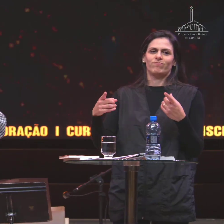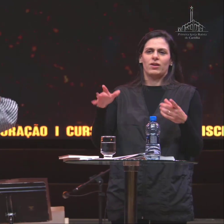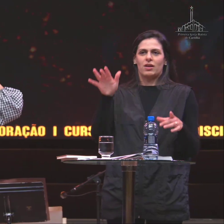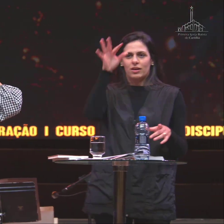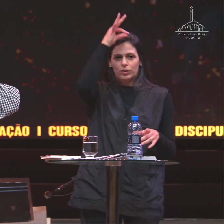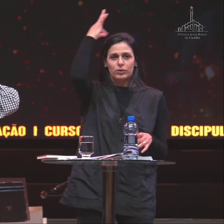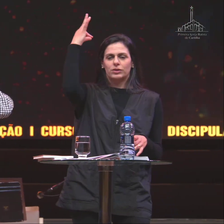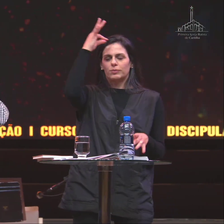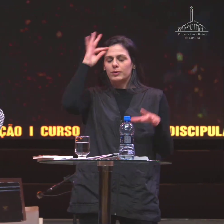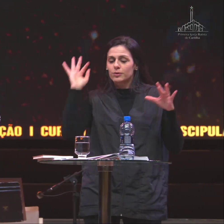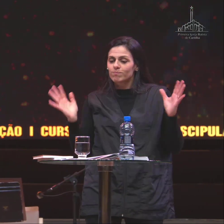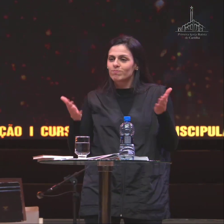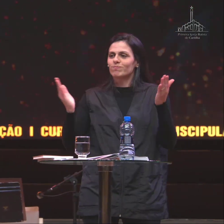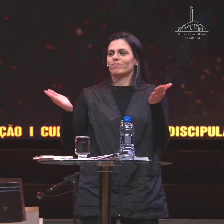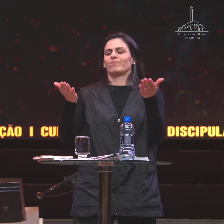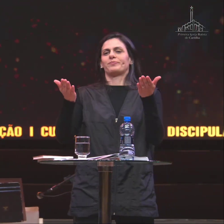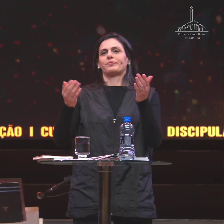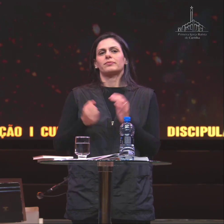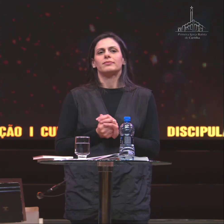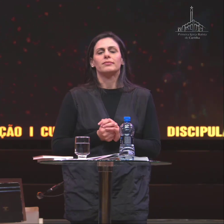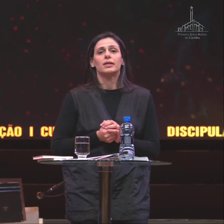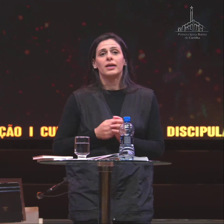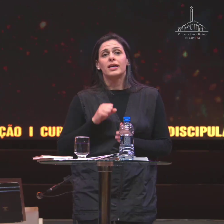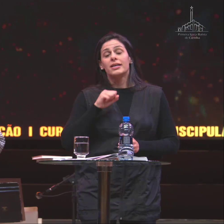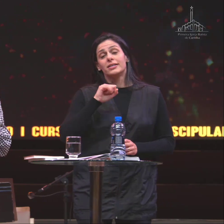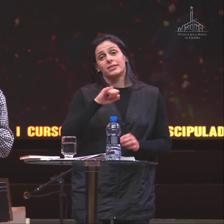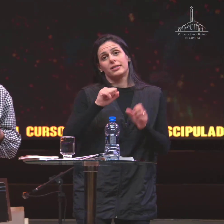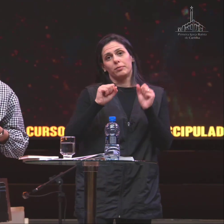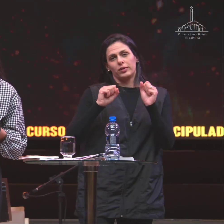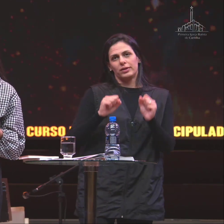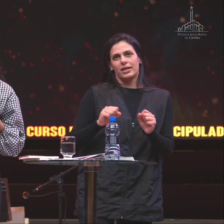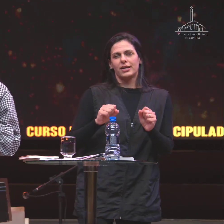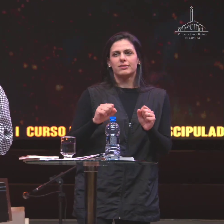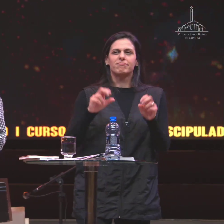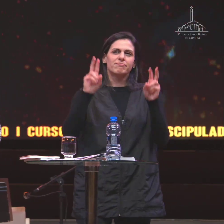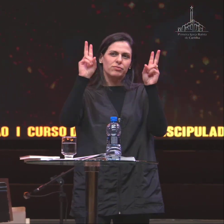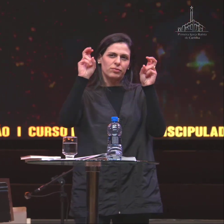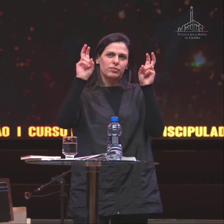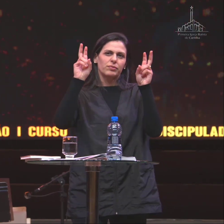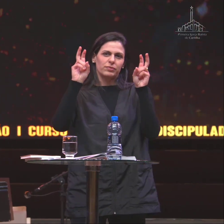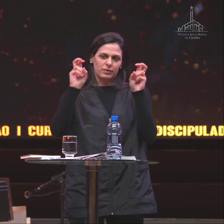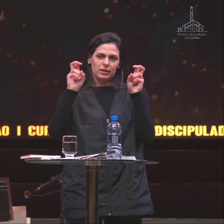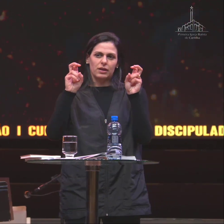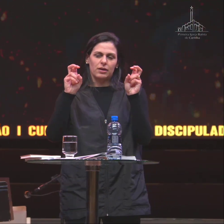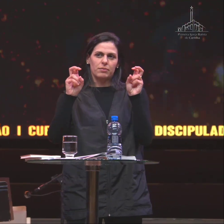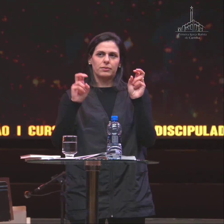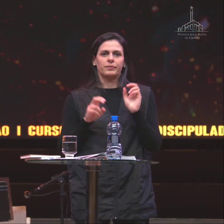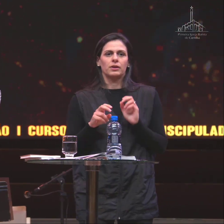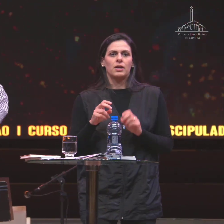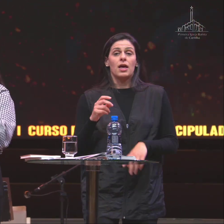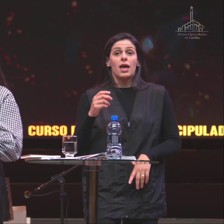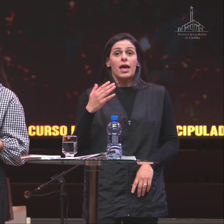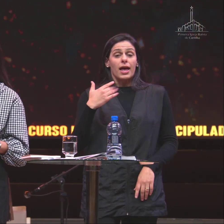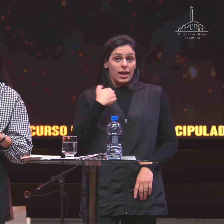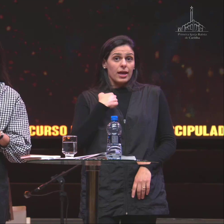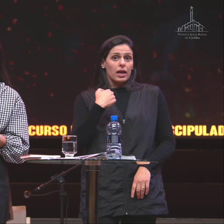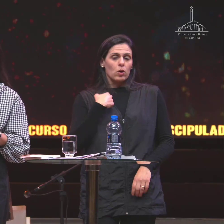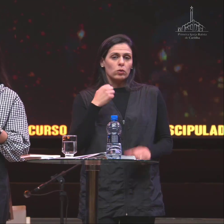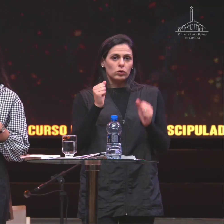coração, conhecida e lida por todos. Vocês demonstram que são uma carta de Cristo, resultado do